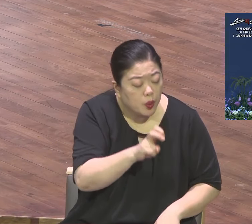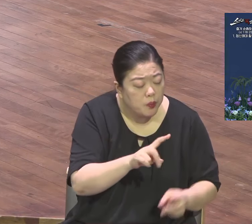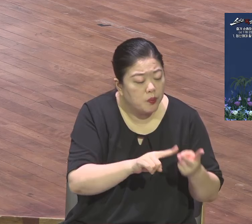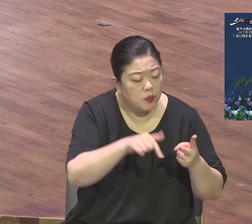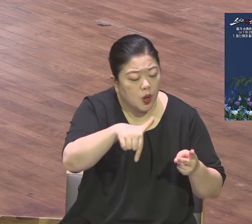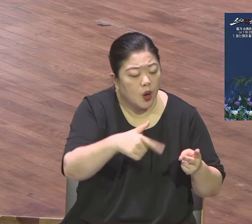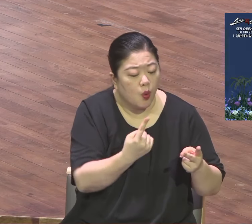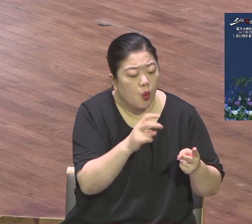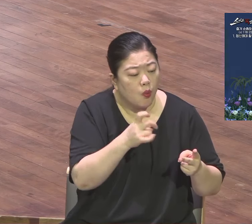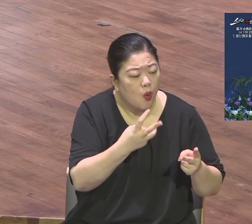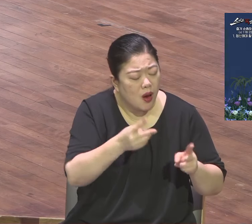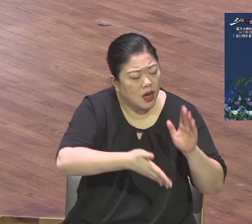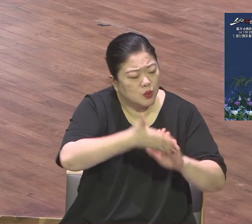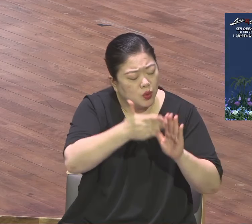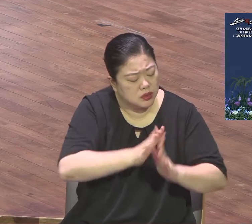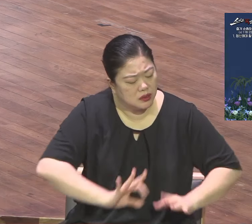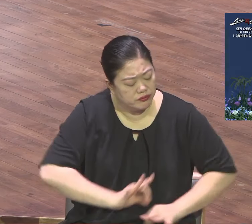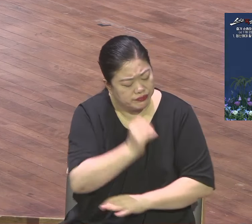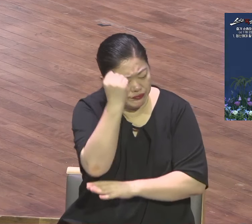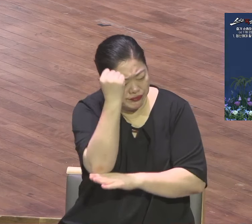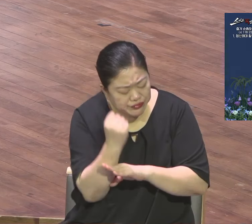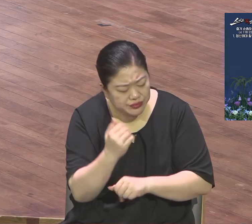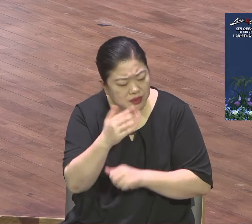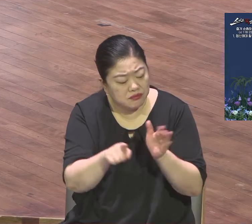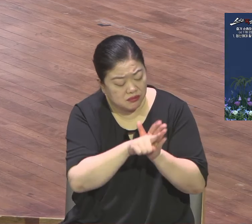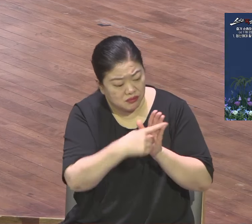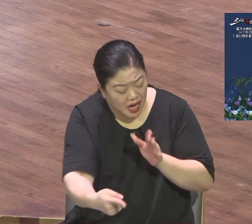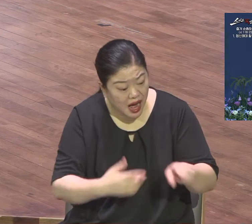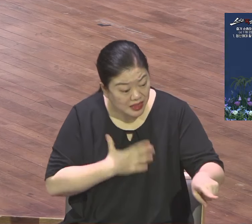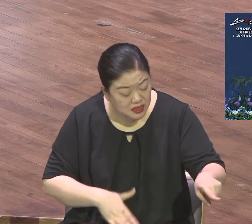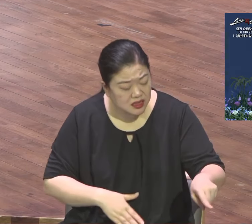고모라야, 하나님 말씀 귀 좀 기울여라.